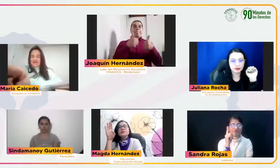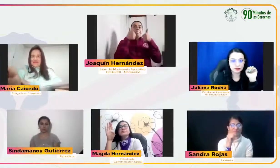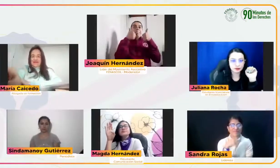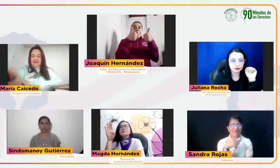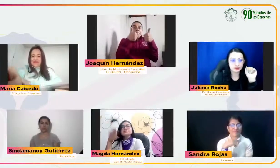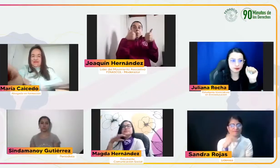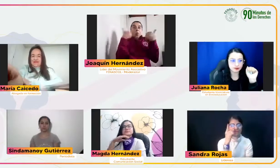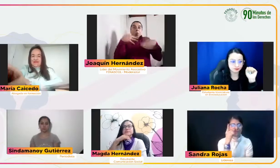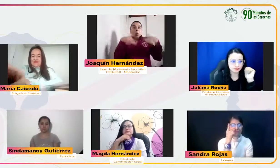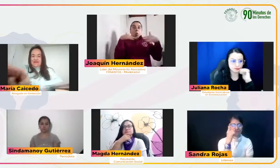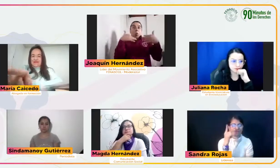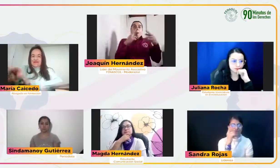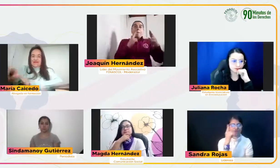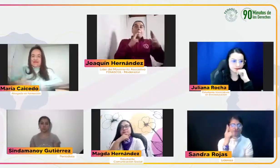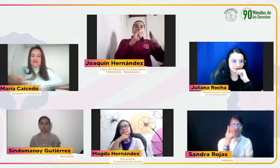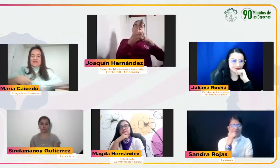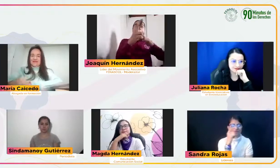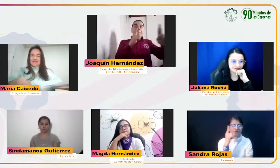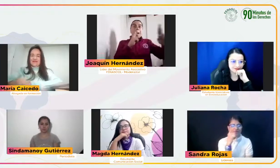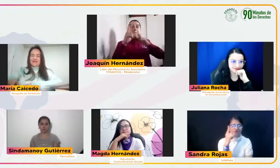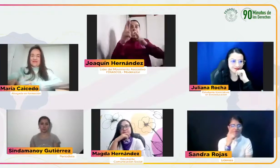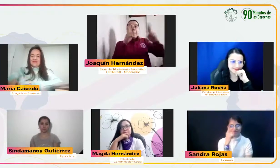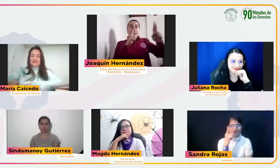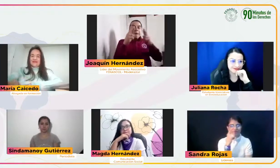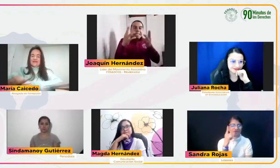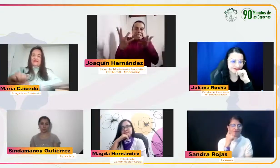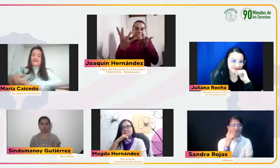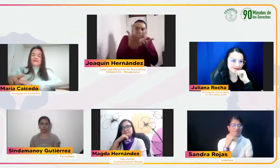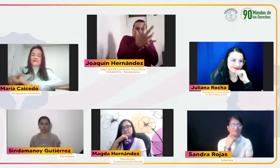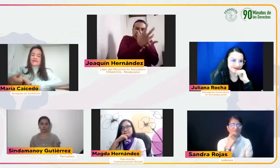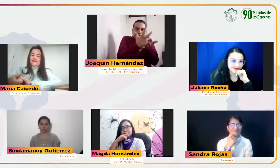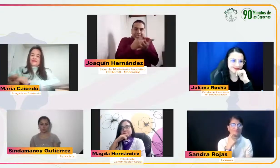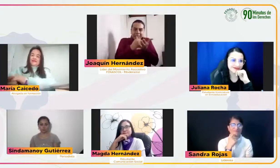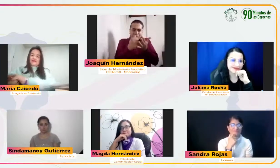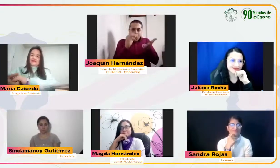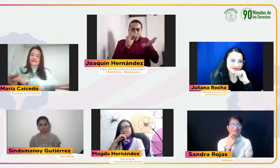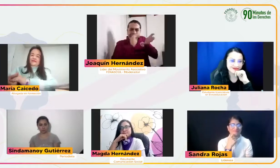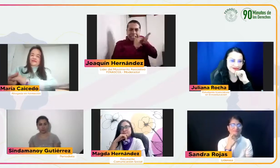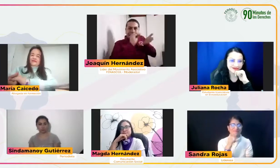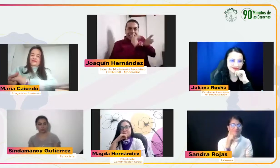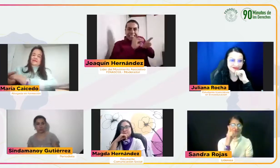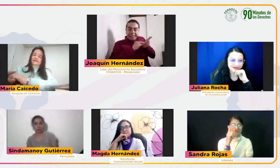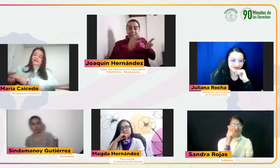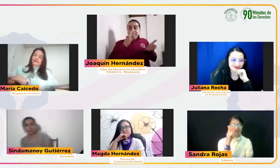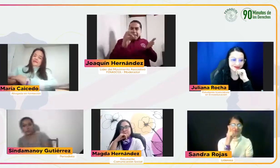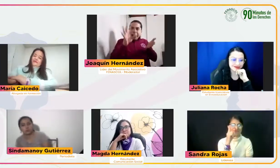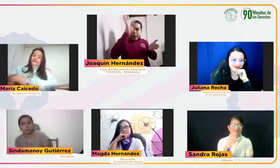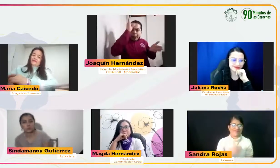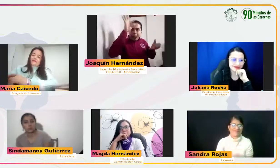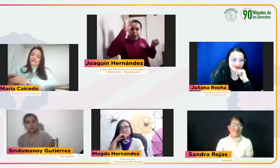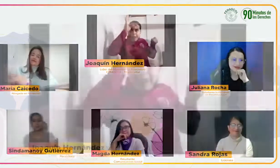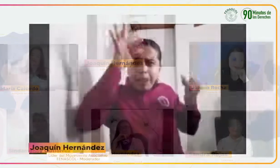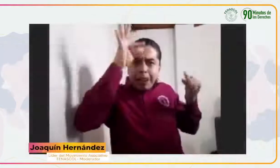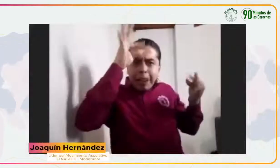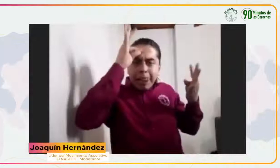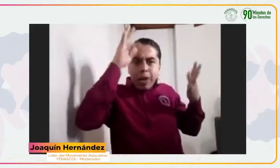complicada. Muy bien, muchas gracias, y gracias por todas esas respuestas que van sumando también